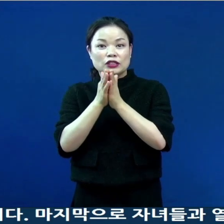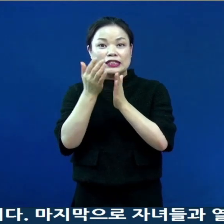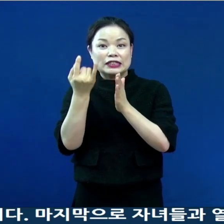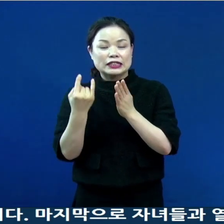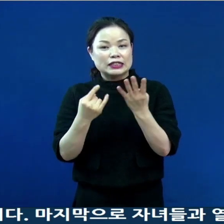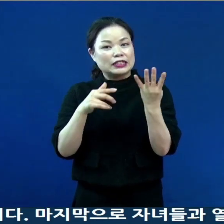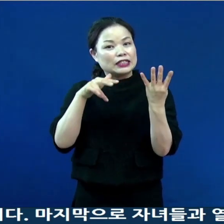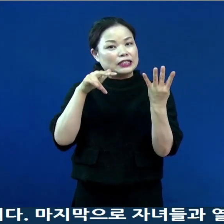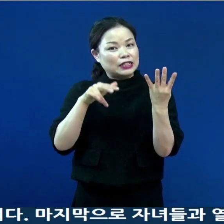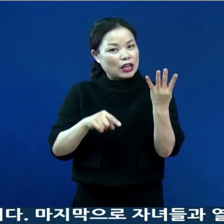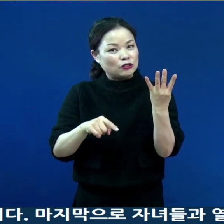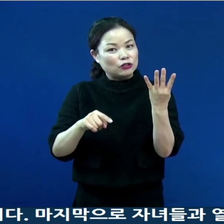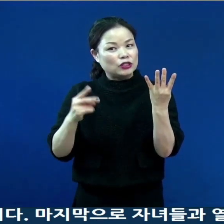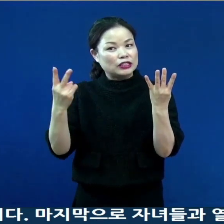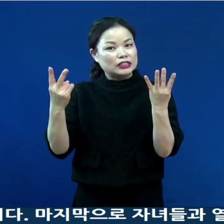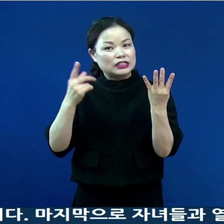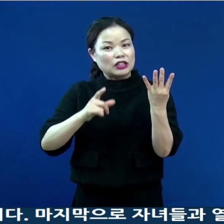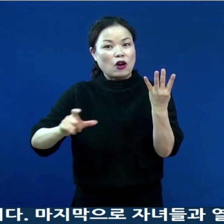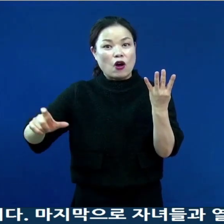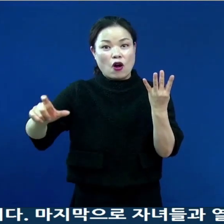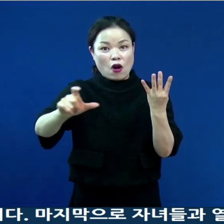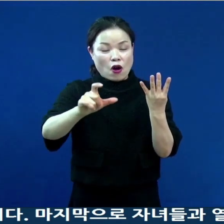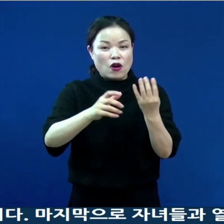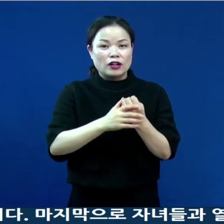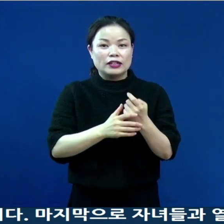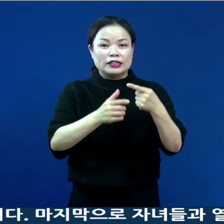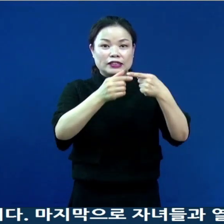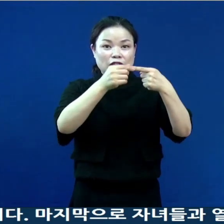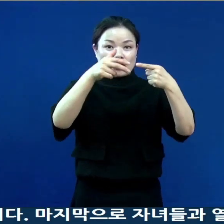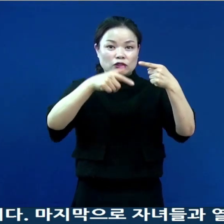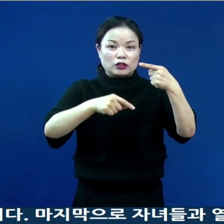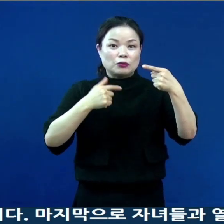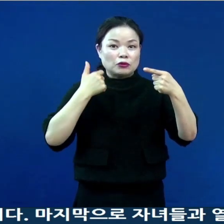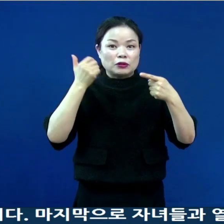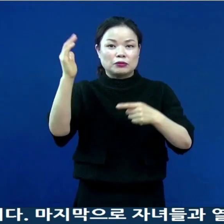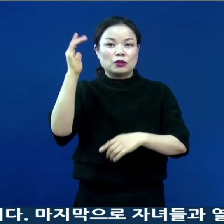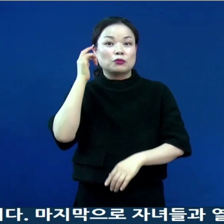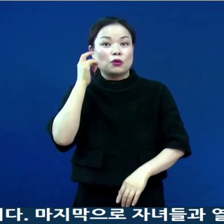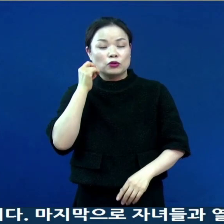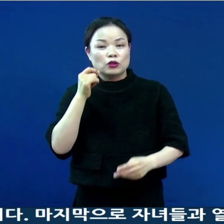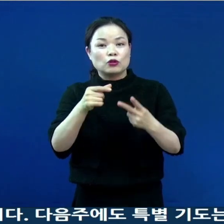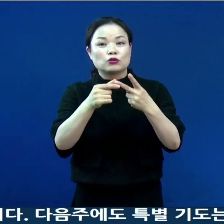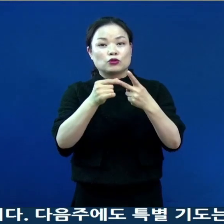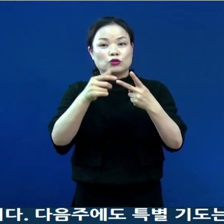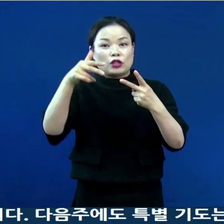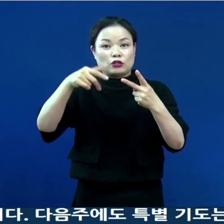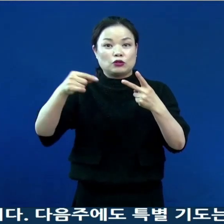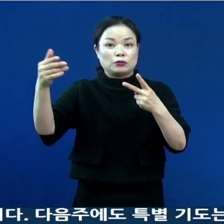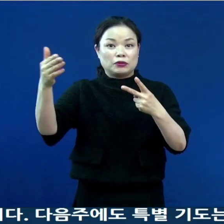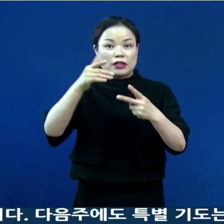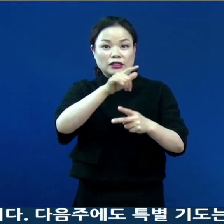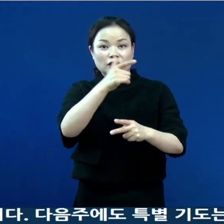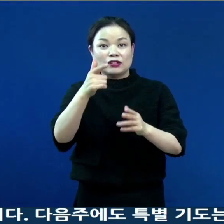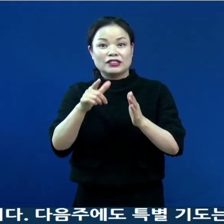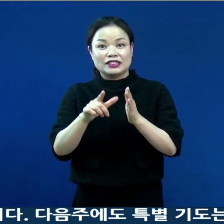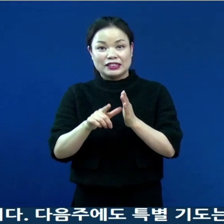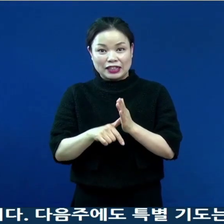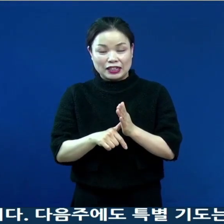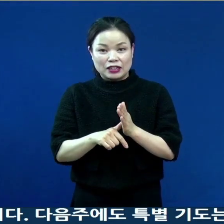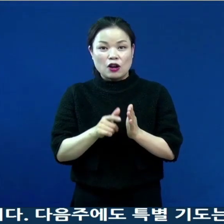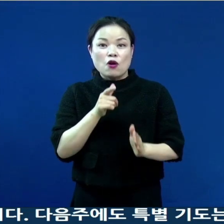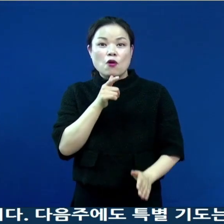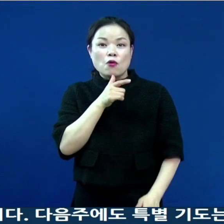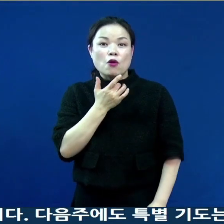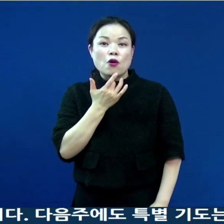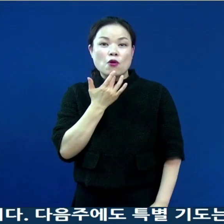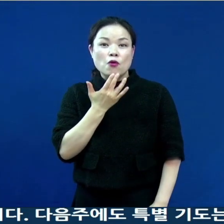4주하고 이틀이 더 진행이 되는데 첫째 주는 제가 설교를 못하고 둘째 주부터는 저녁 시간에 월,